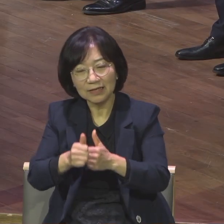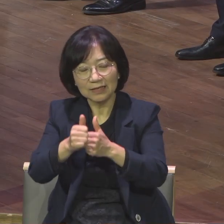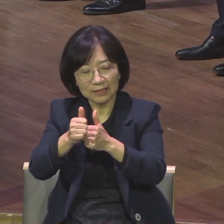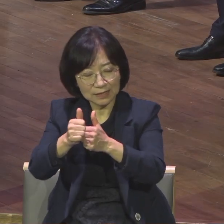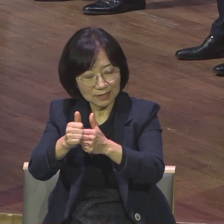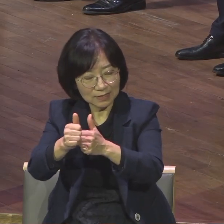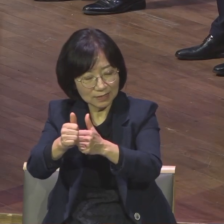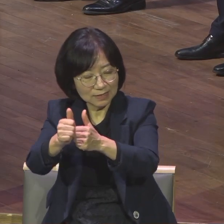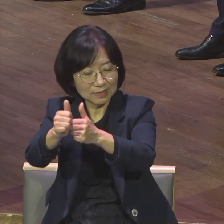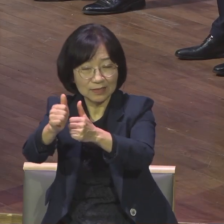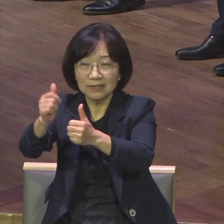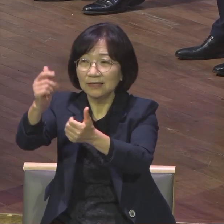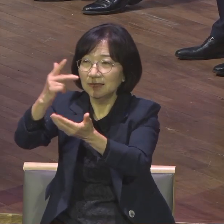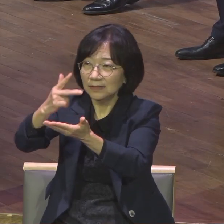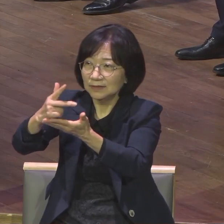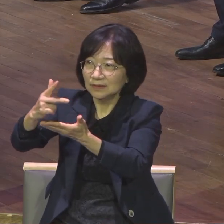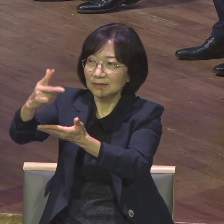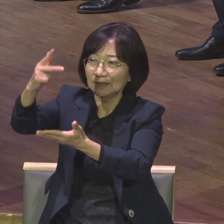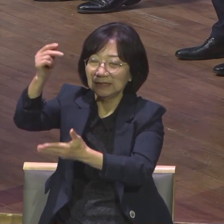따라가리